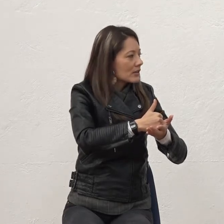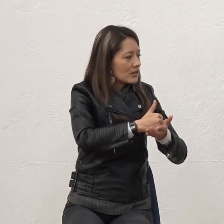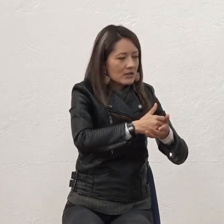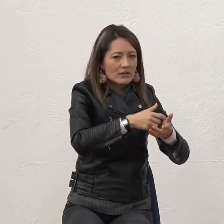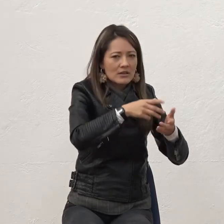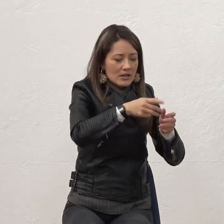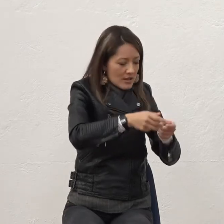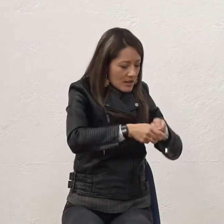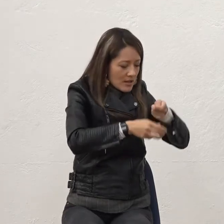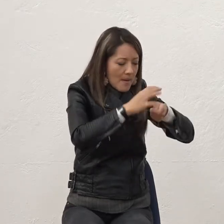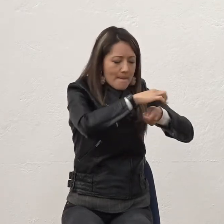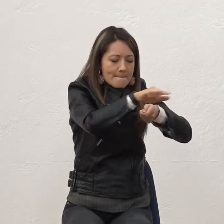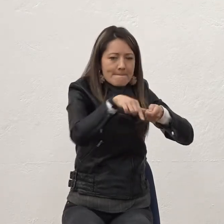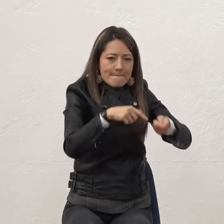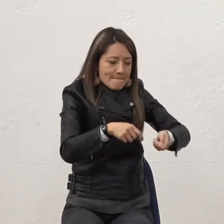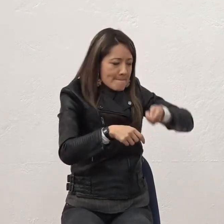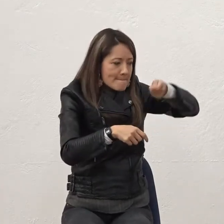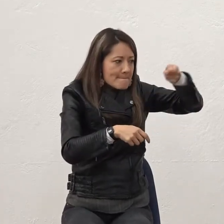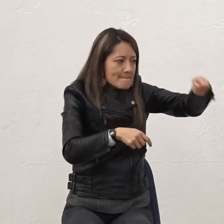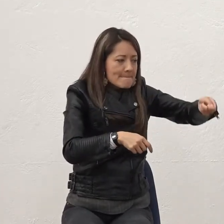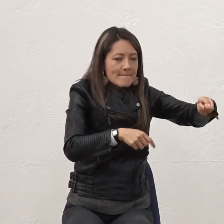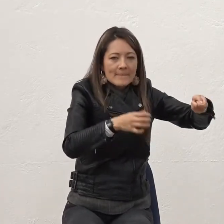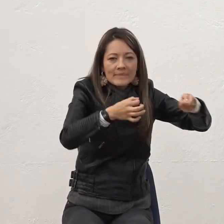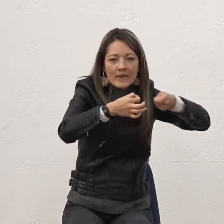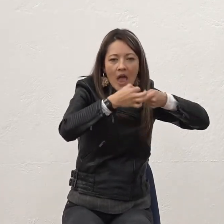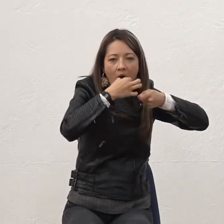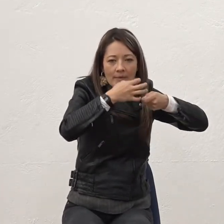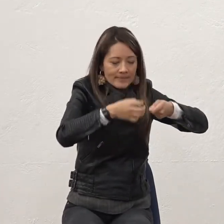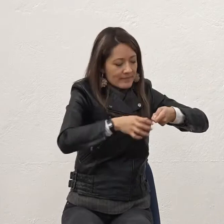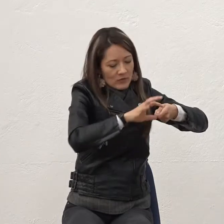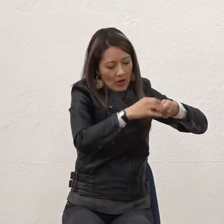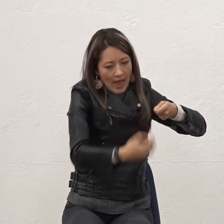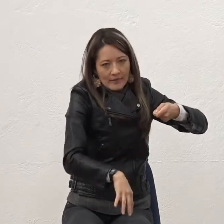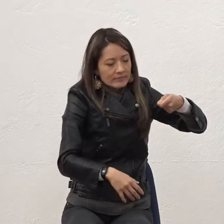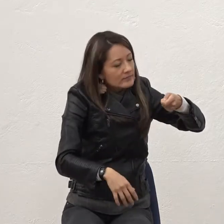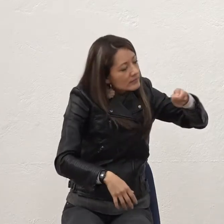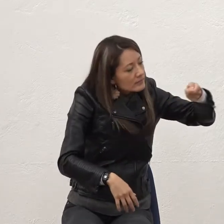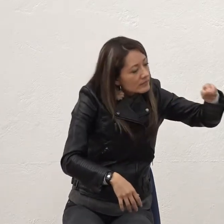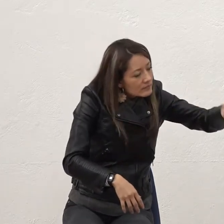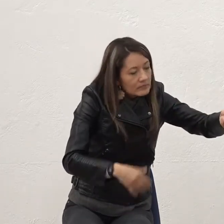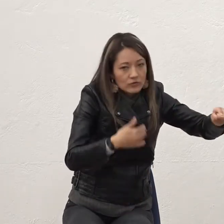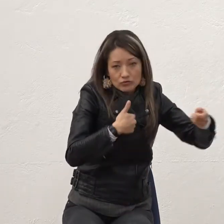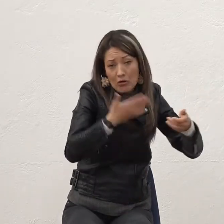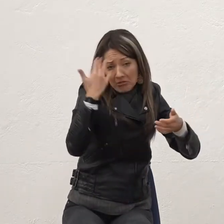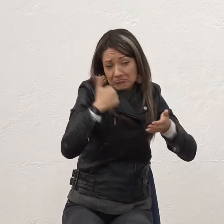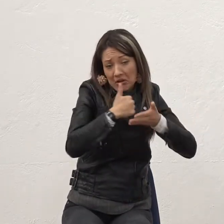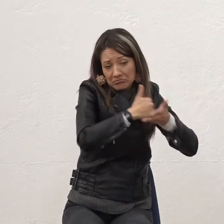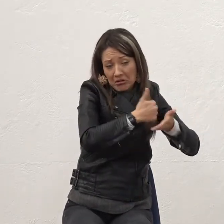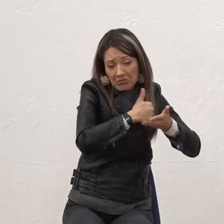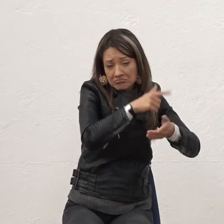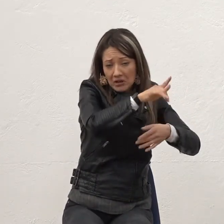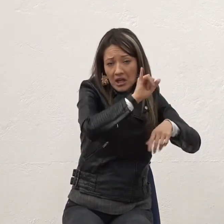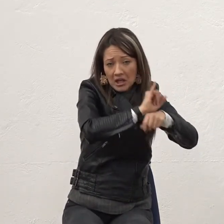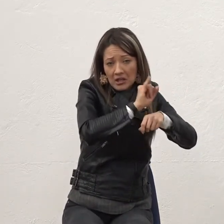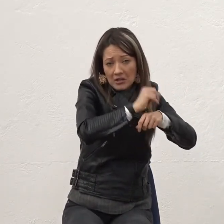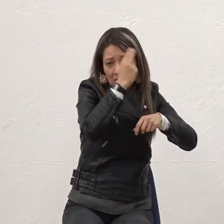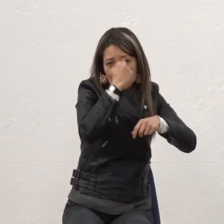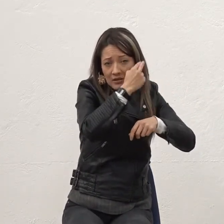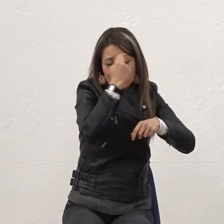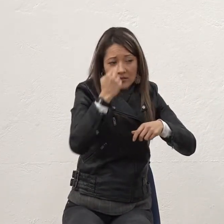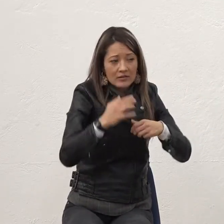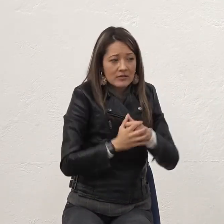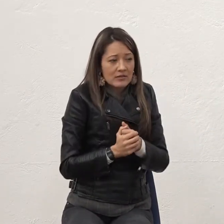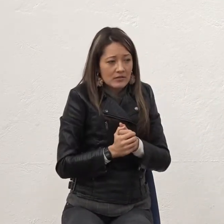coloca uno a la persona para que reciba la hostia y no se riegue, no se haga boronas. Bueno, yo creo que esa era la función,